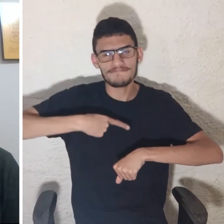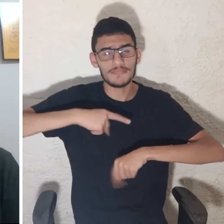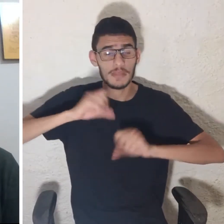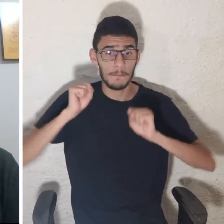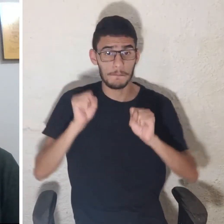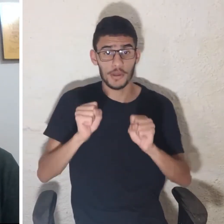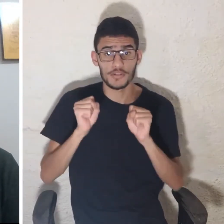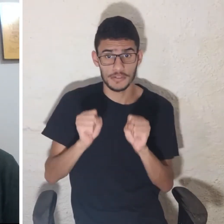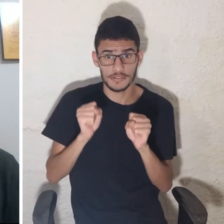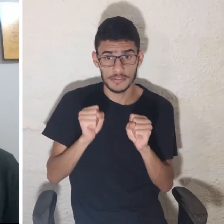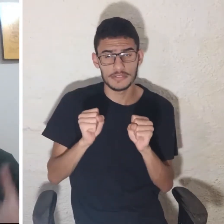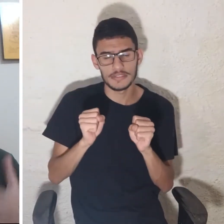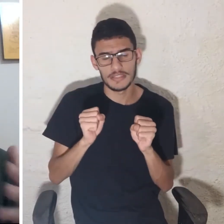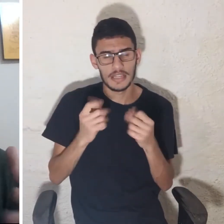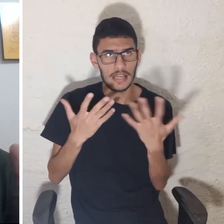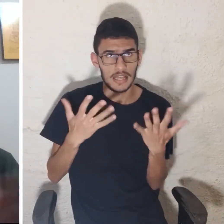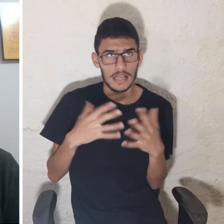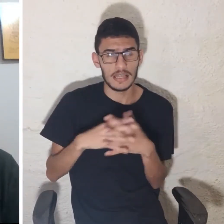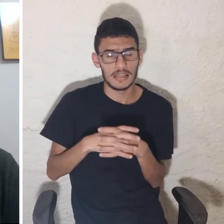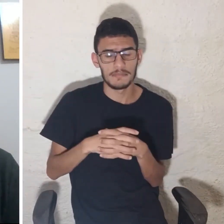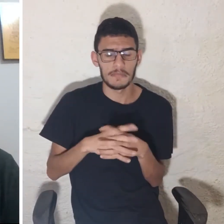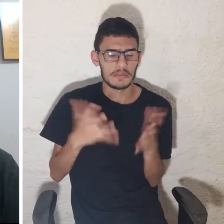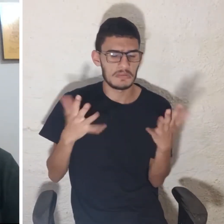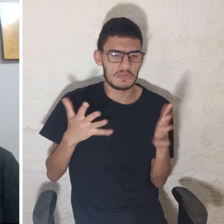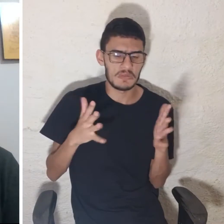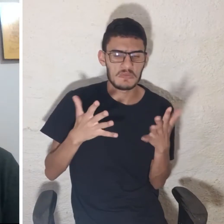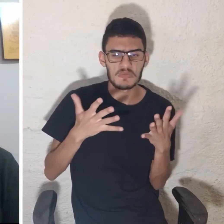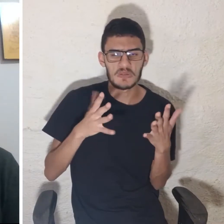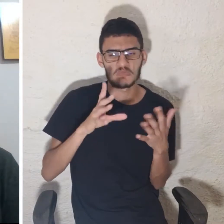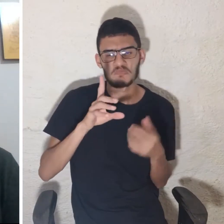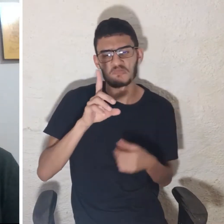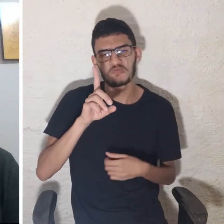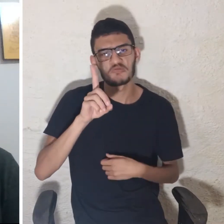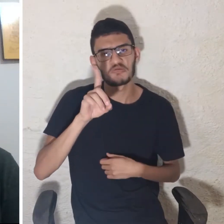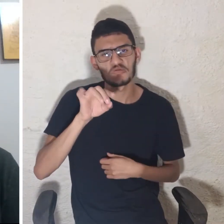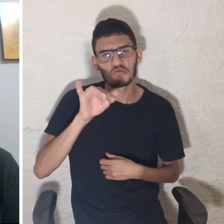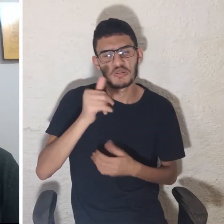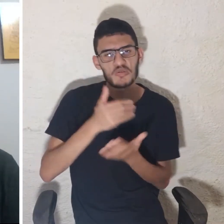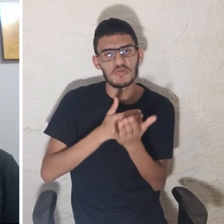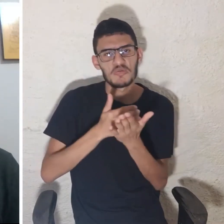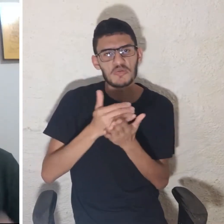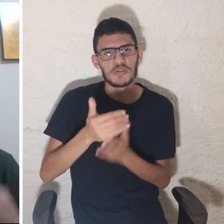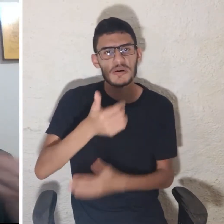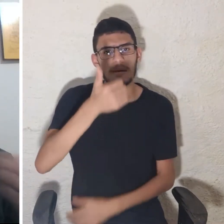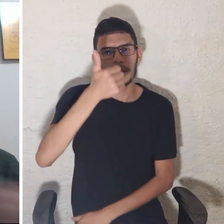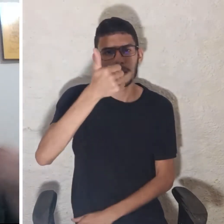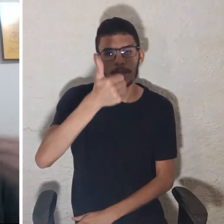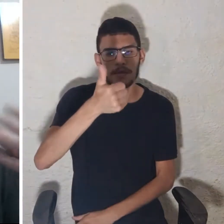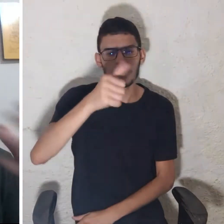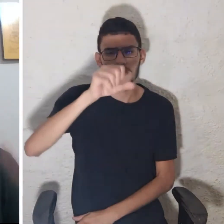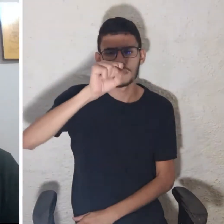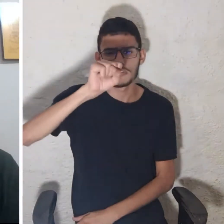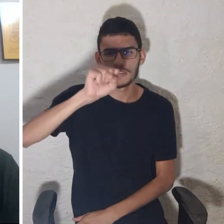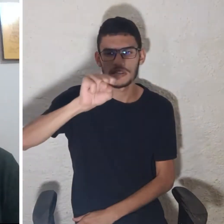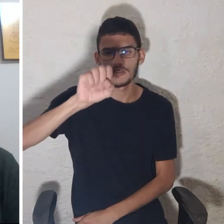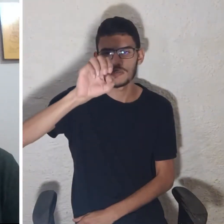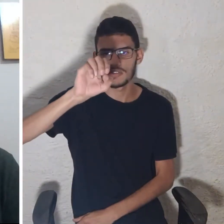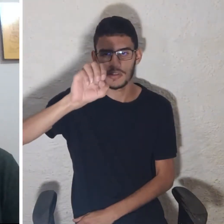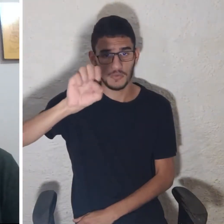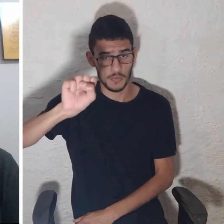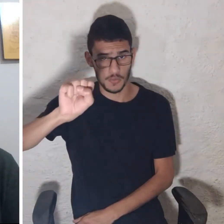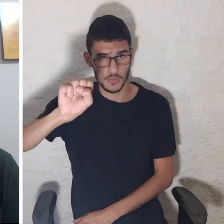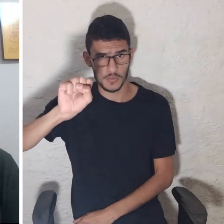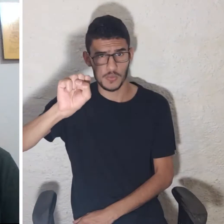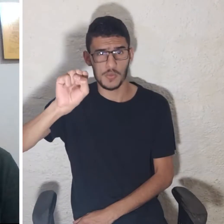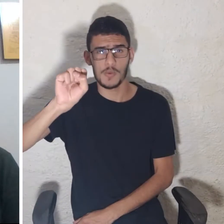independência, a gente pode dizer, pode colocar aí como uma data inicial para ele, o ano de 1808.